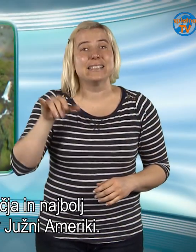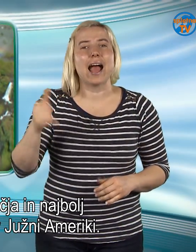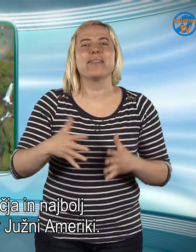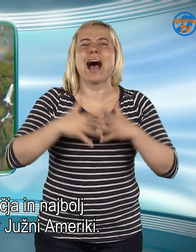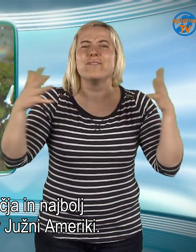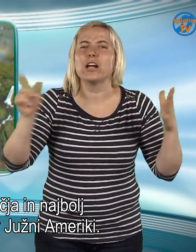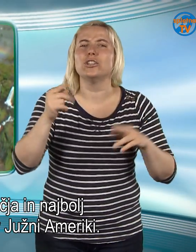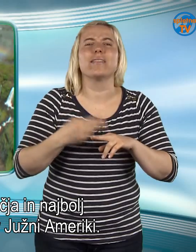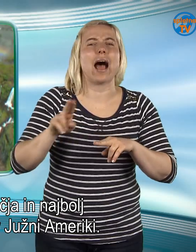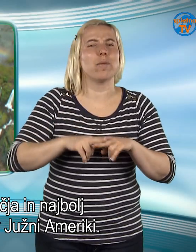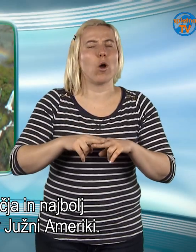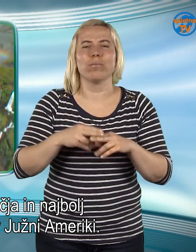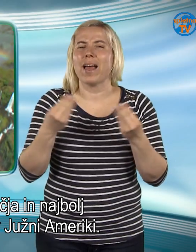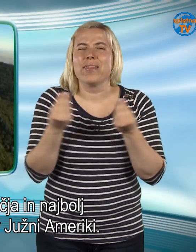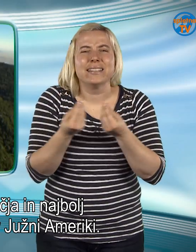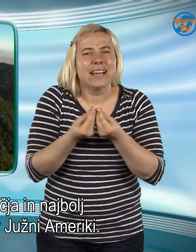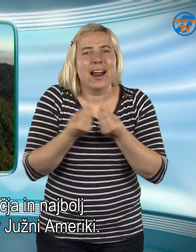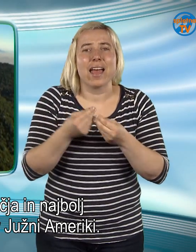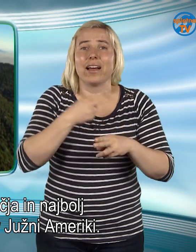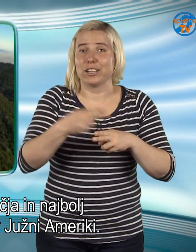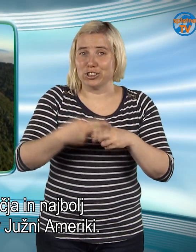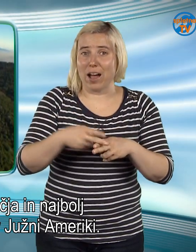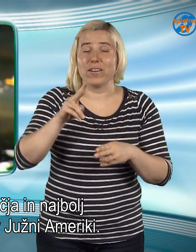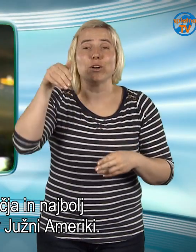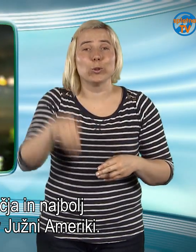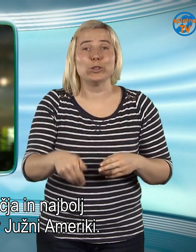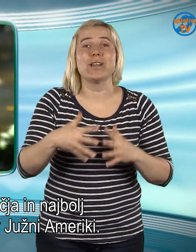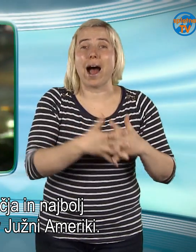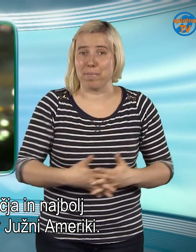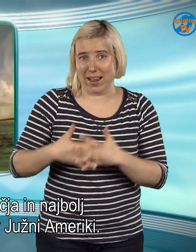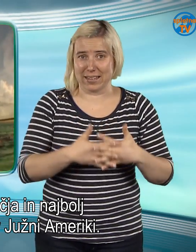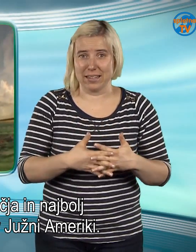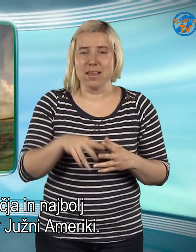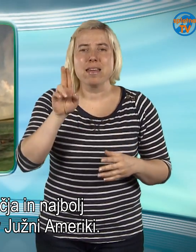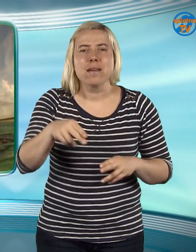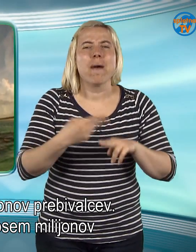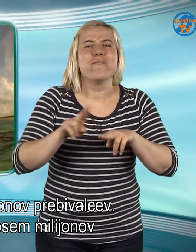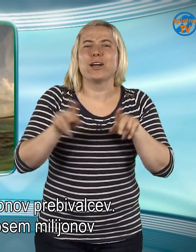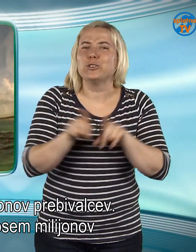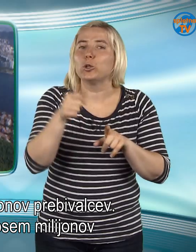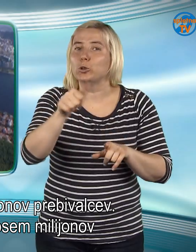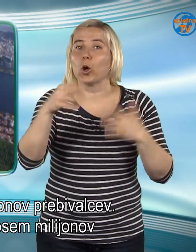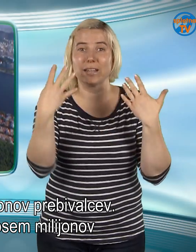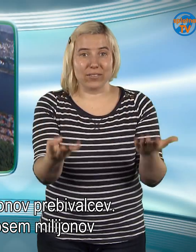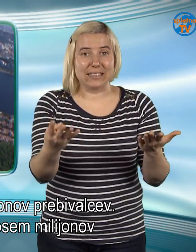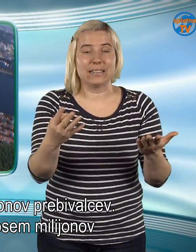Brazilija je največja in najbolj naseljena država v Južni Ameriki. Ima več kot 190